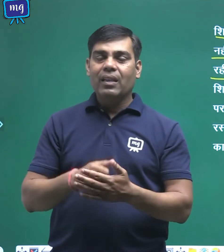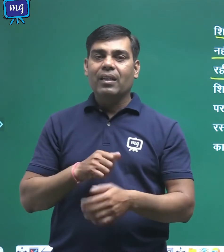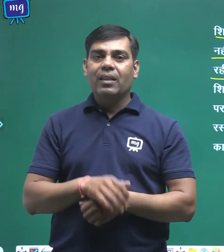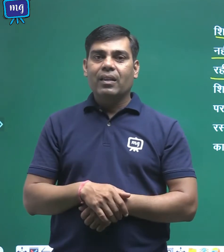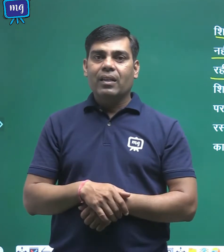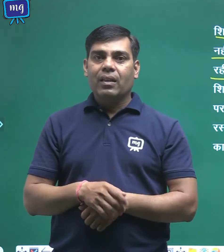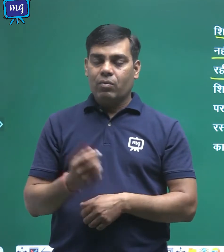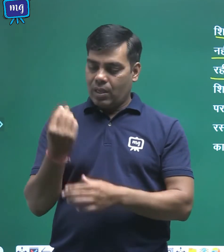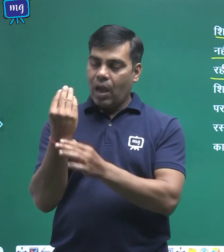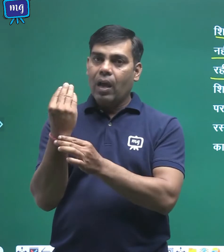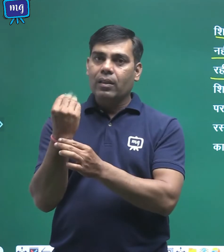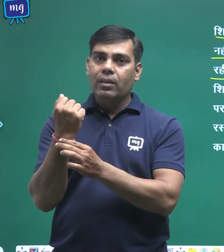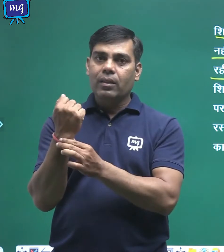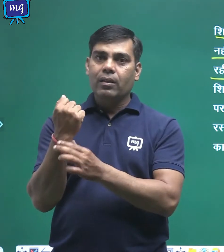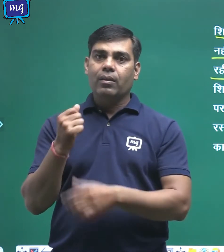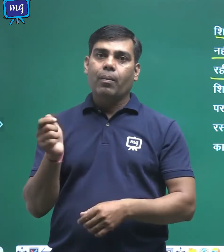हाथ में